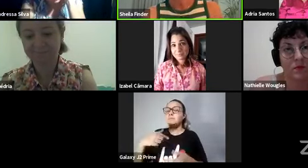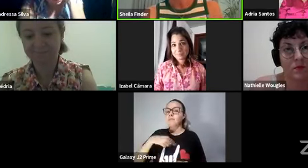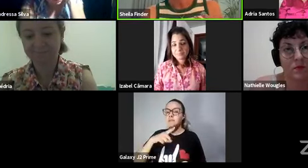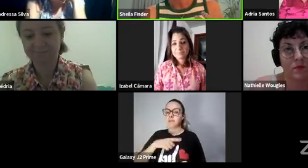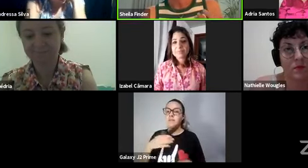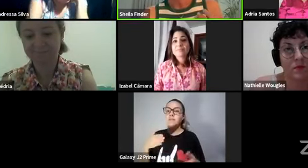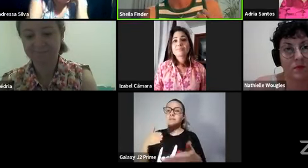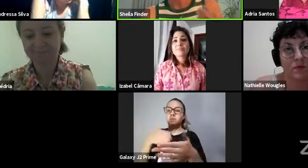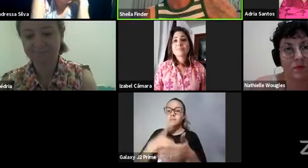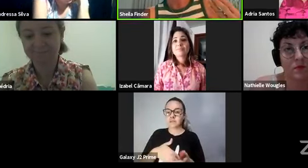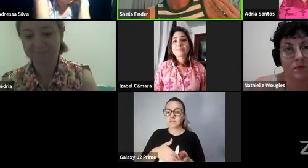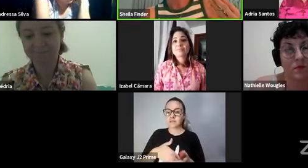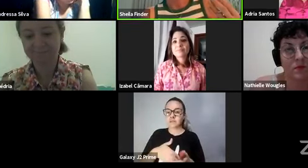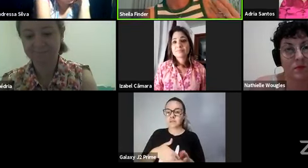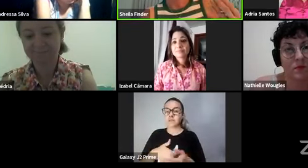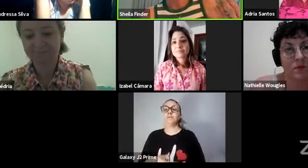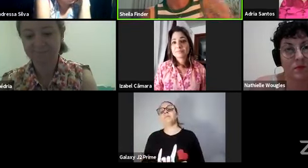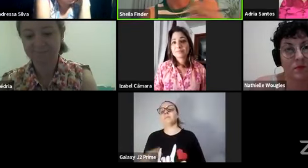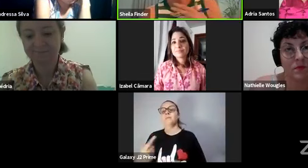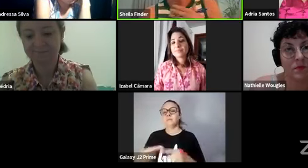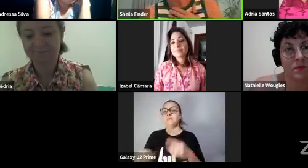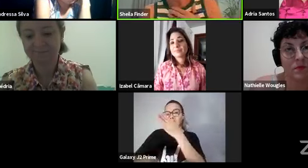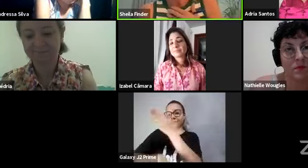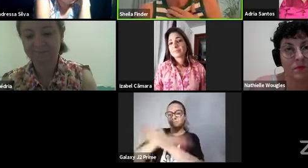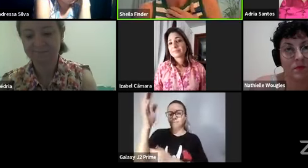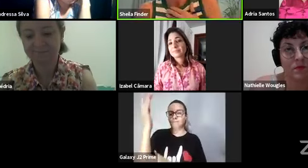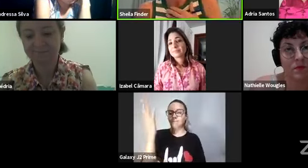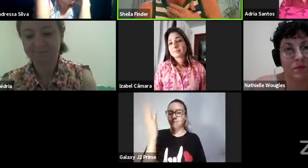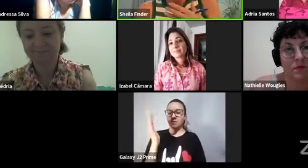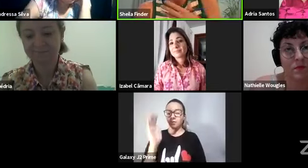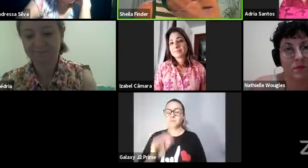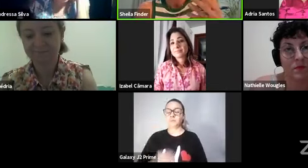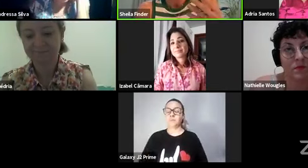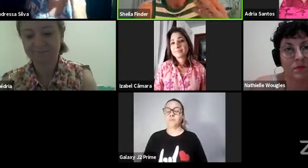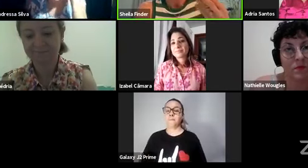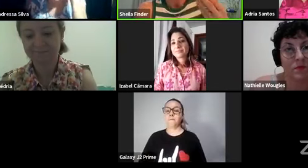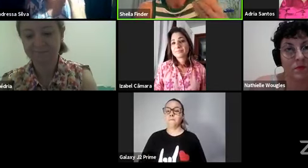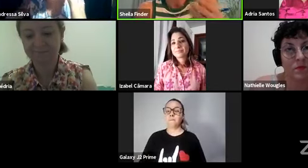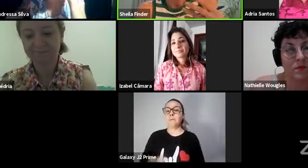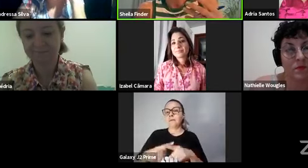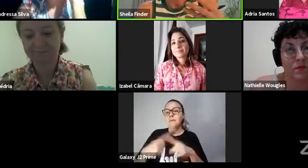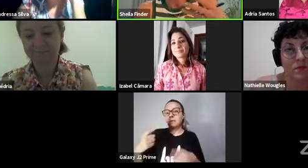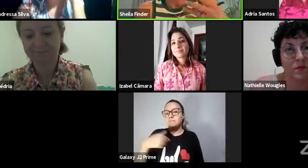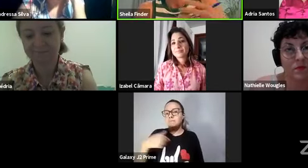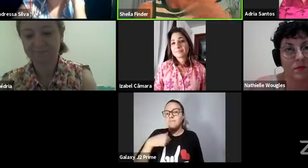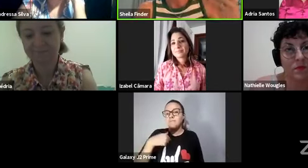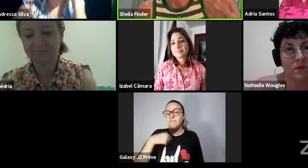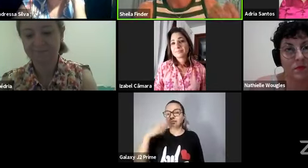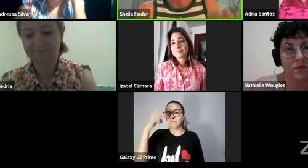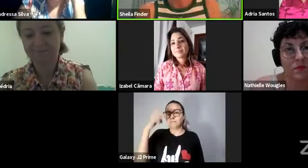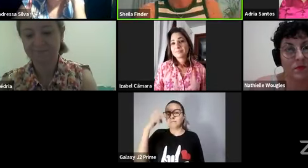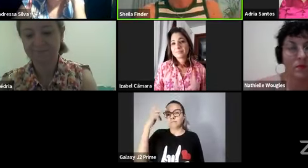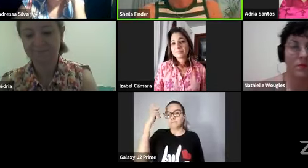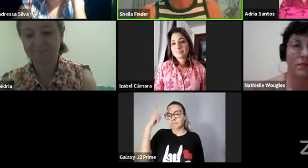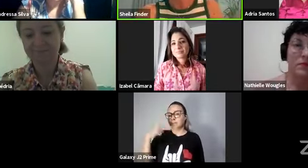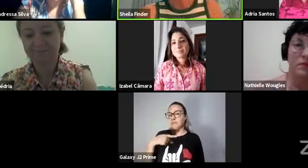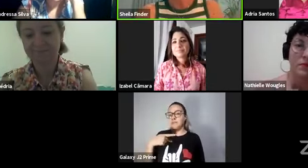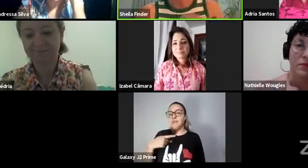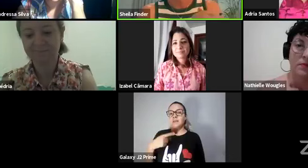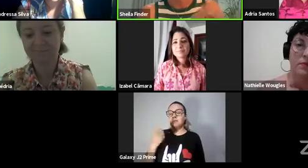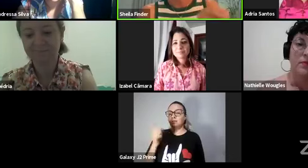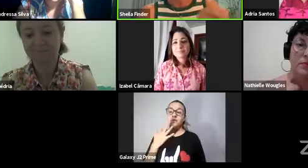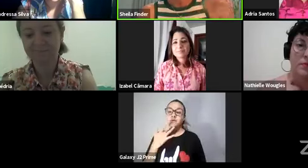congênita. Talvez, para mim, não digo que foi fácil, assim. A gente